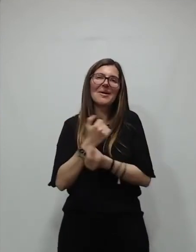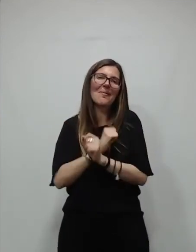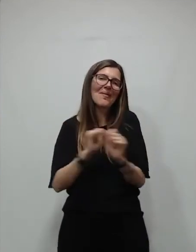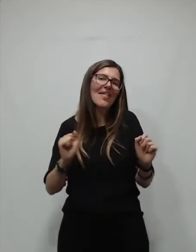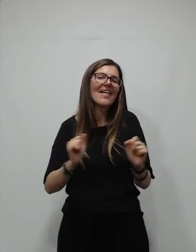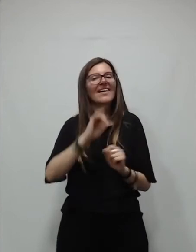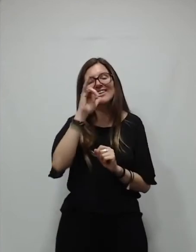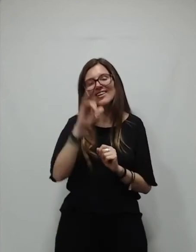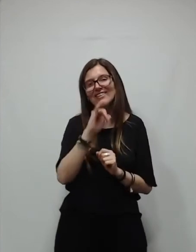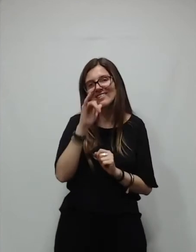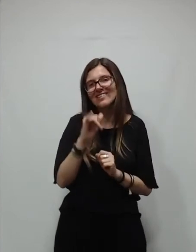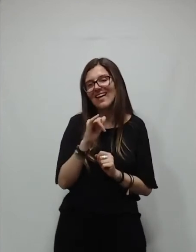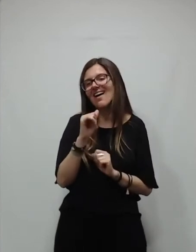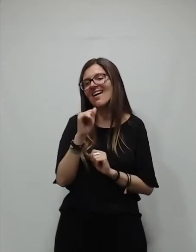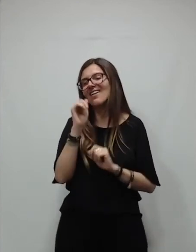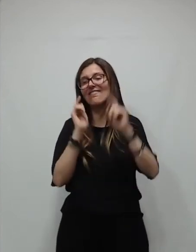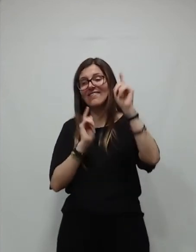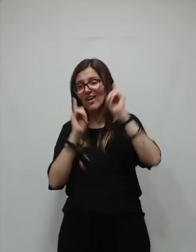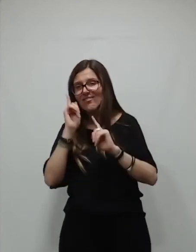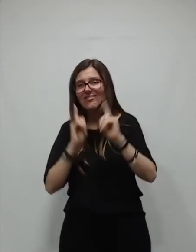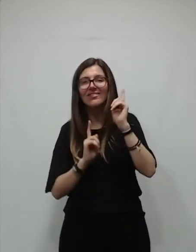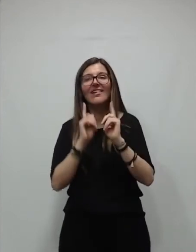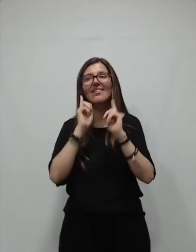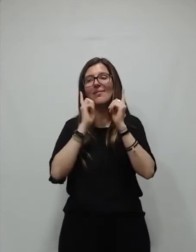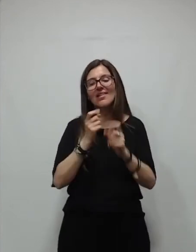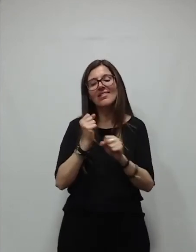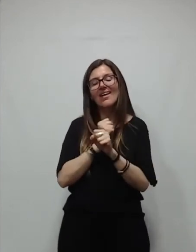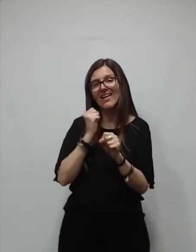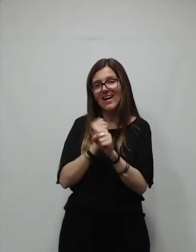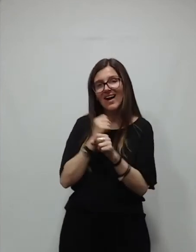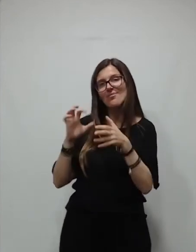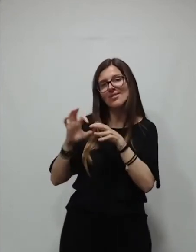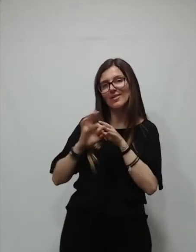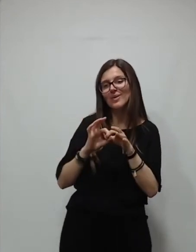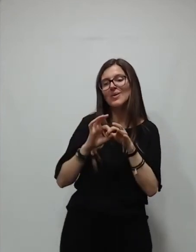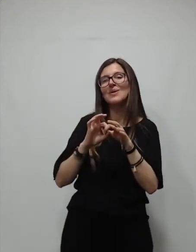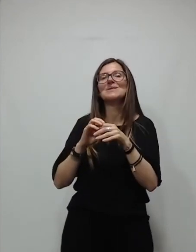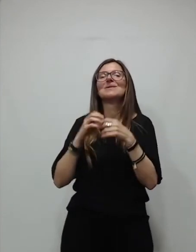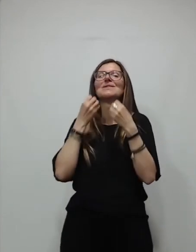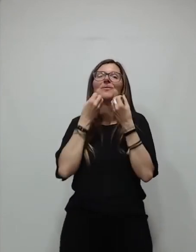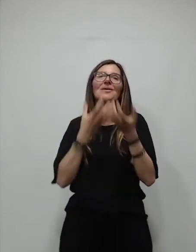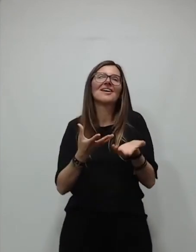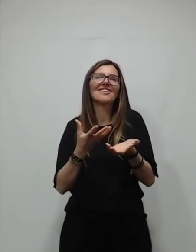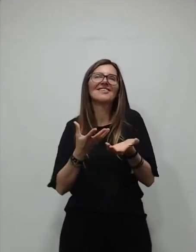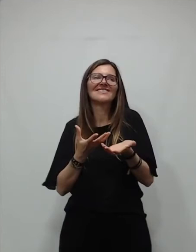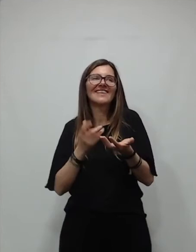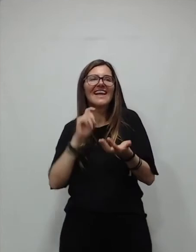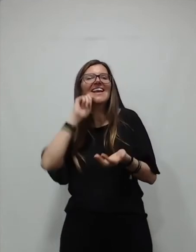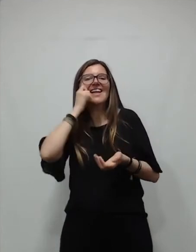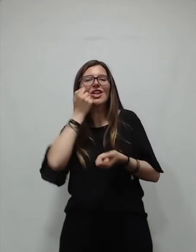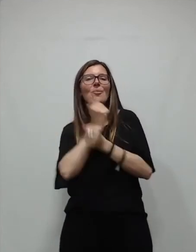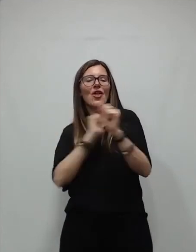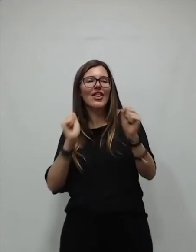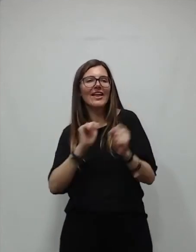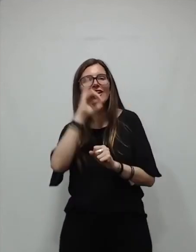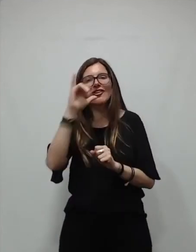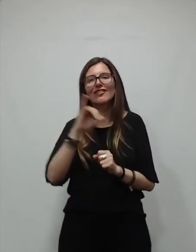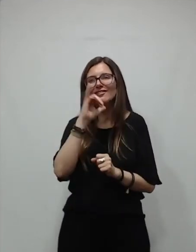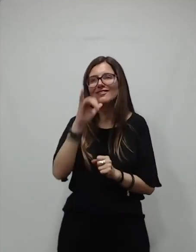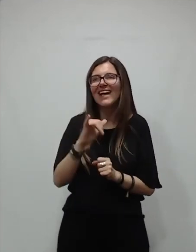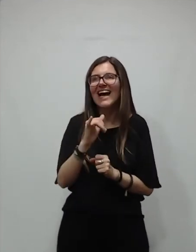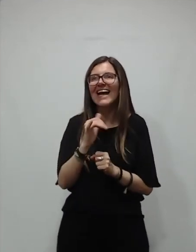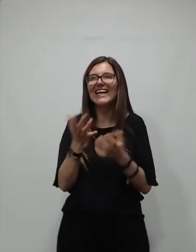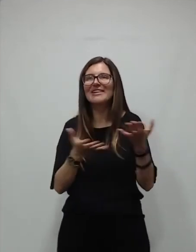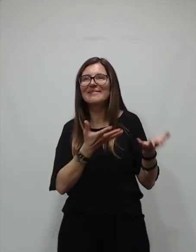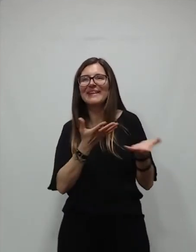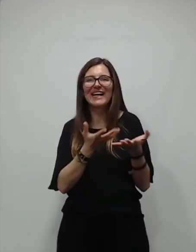dar las manos con la academia, celebrar lo lindo que significa esto de poder tomar la voz, lo que es ser loco y no loca,